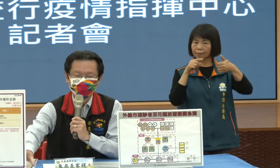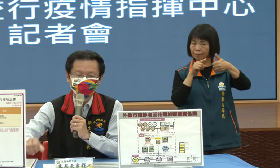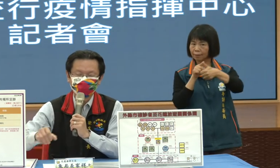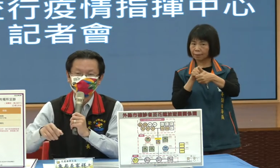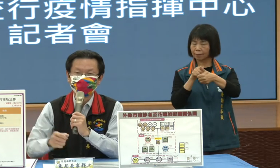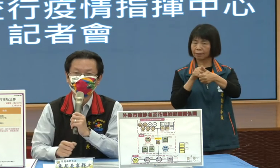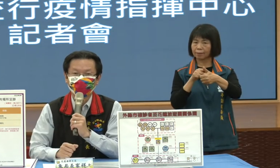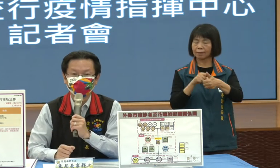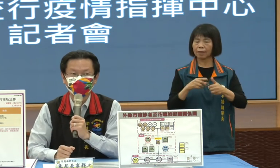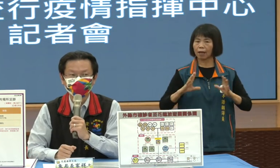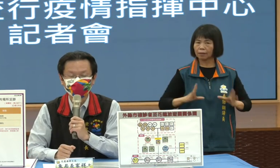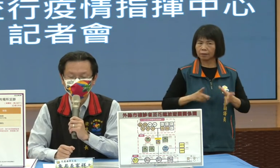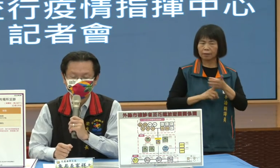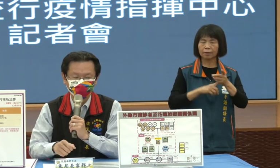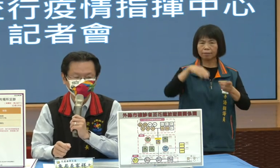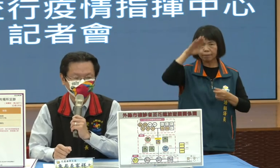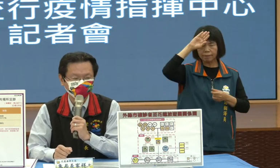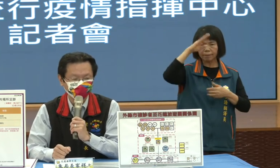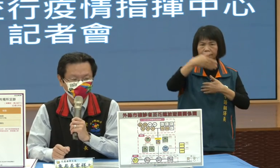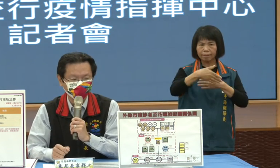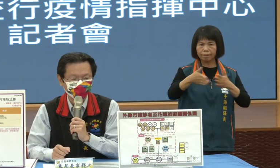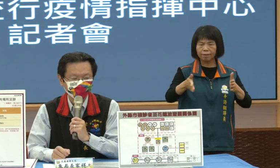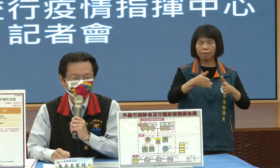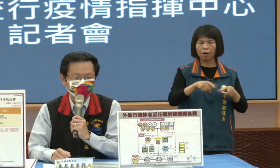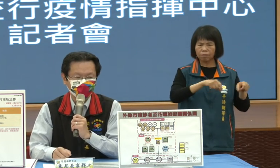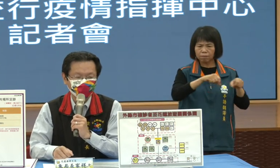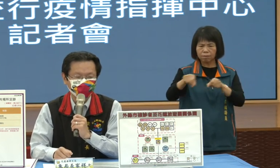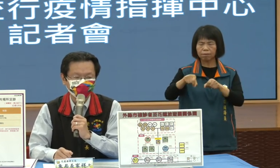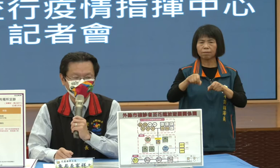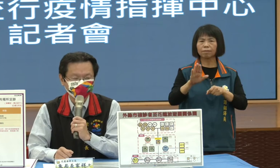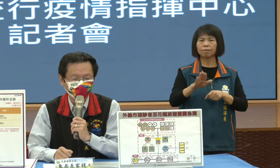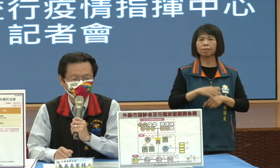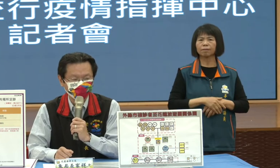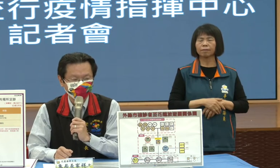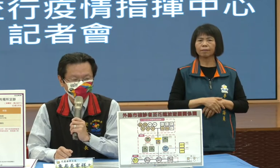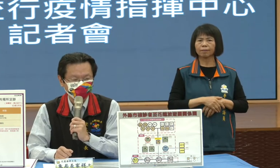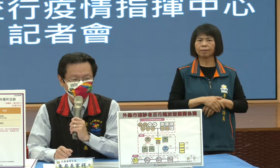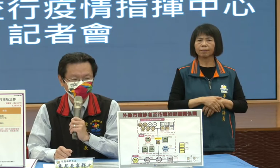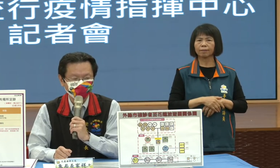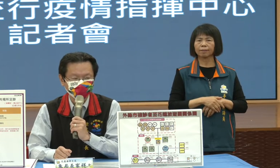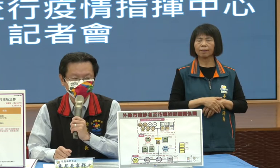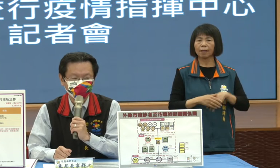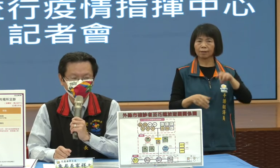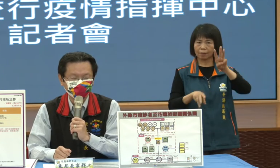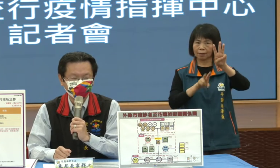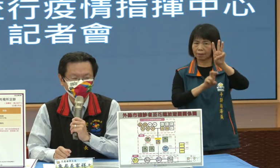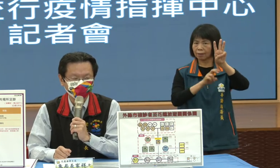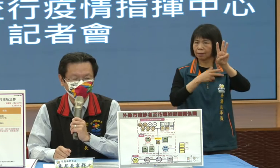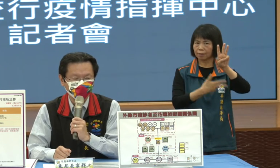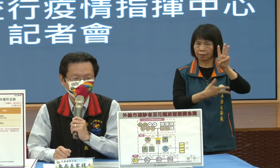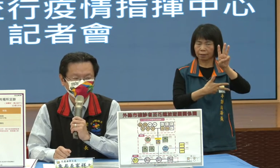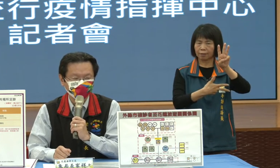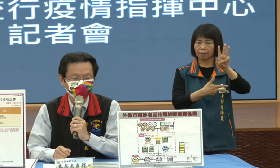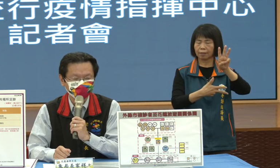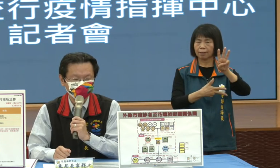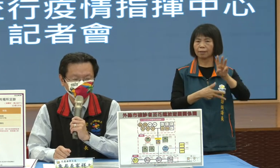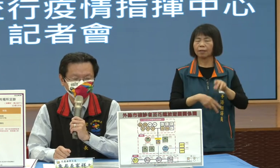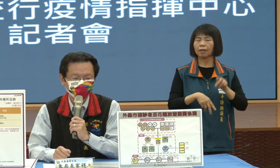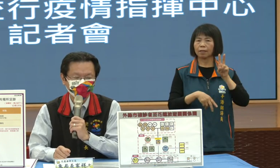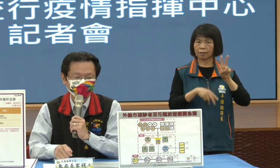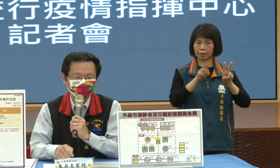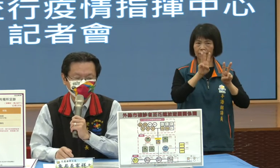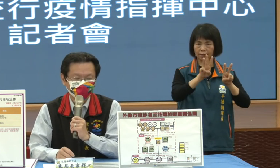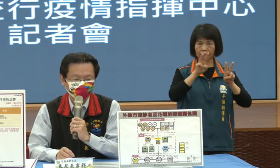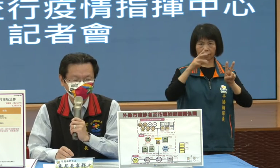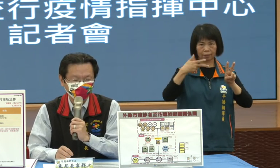个。精神病房的个案的延伸那我们知道在这个3月27号的